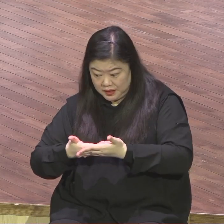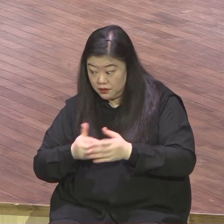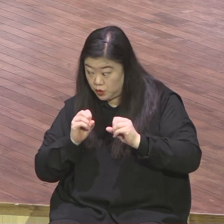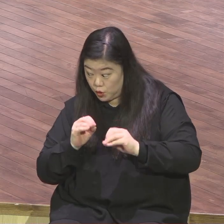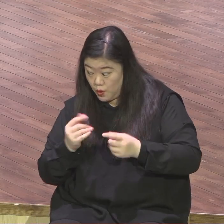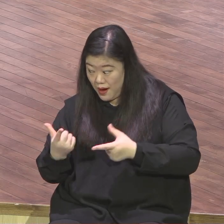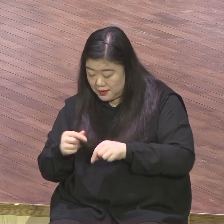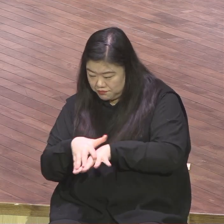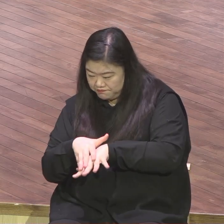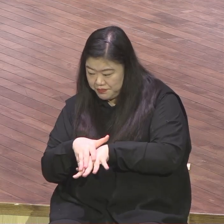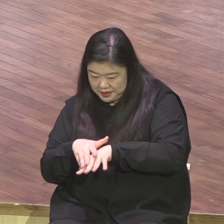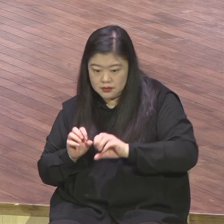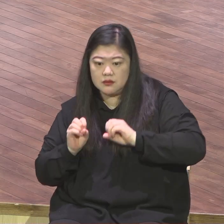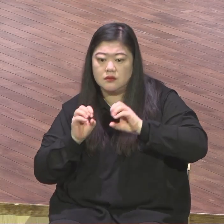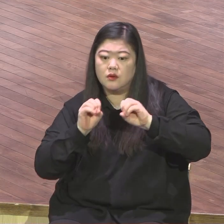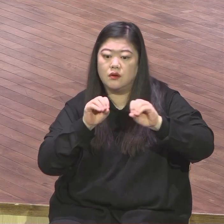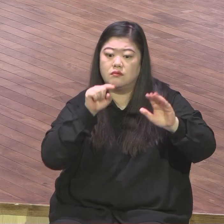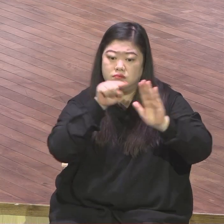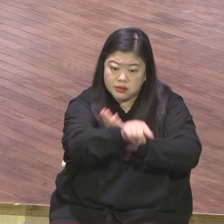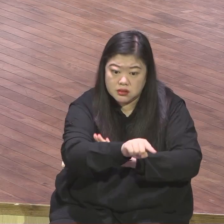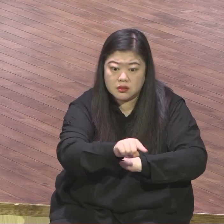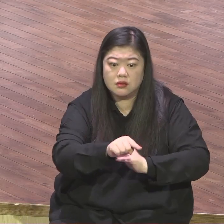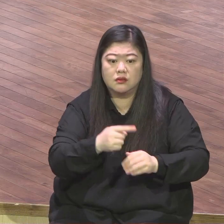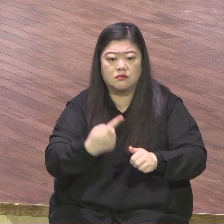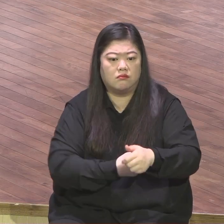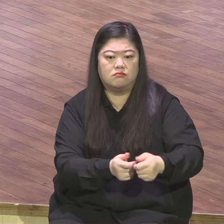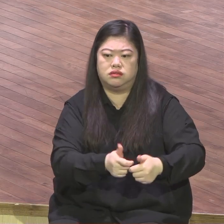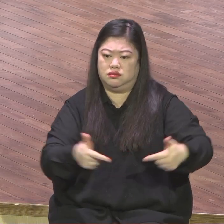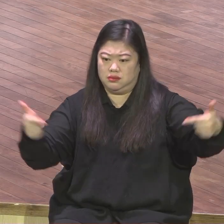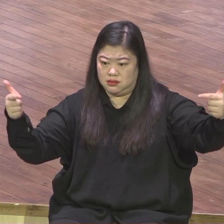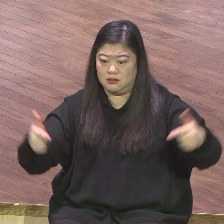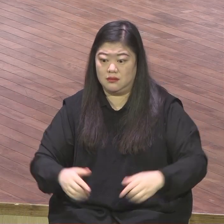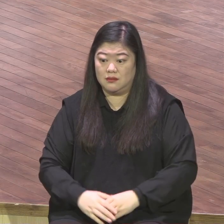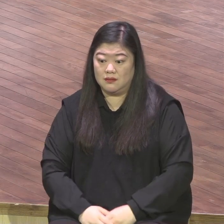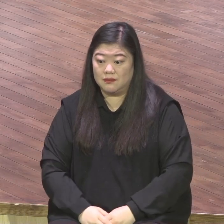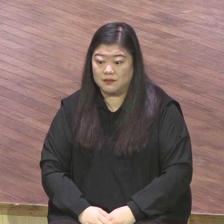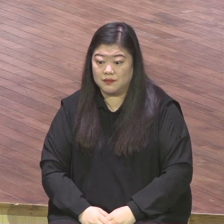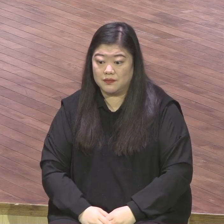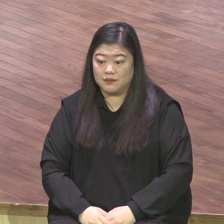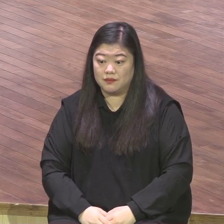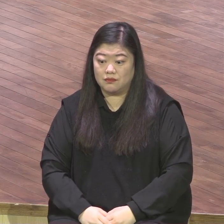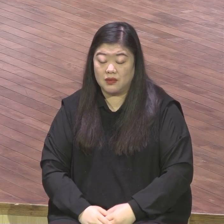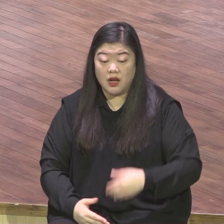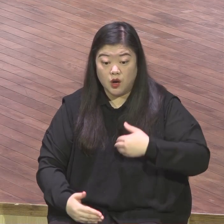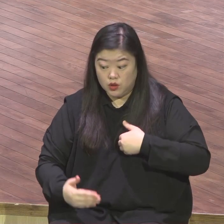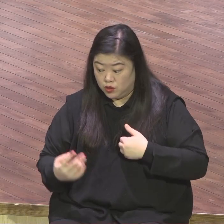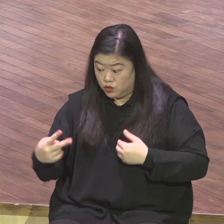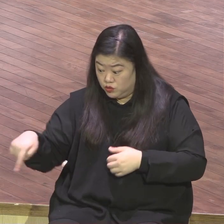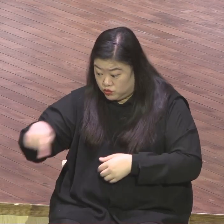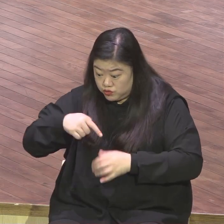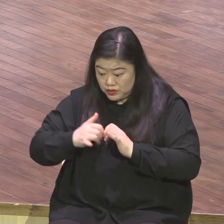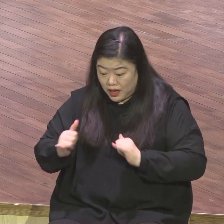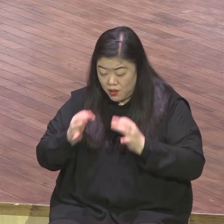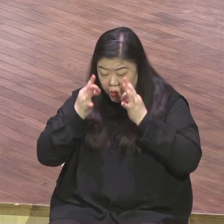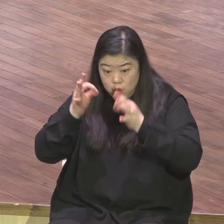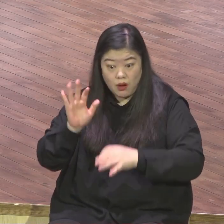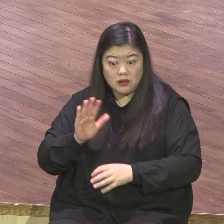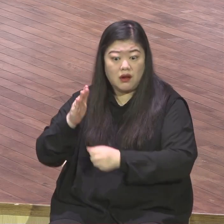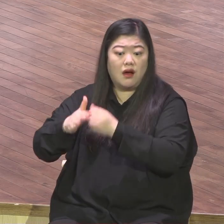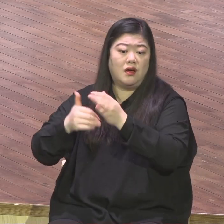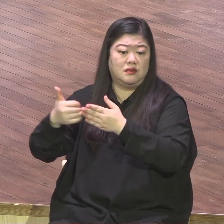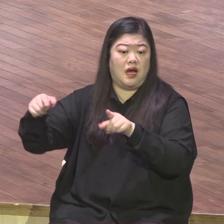삼위일조 하나님도 삼위께서 같이 하셨는데 일체가 되었어요. 자 이렇게 활성화가